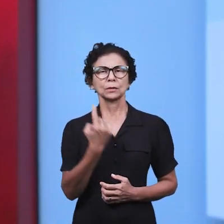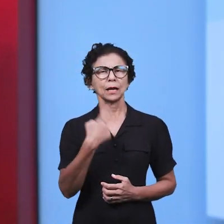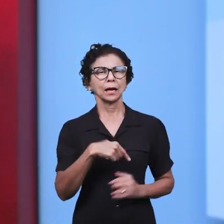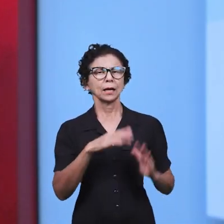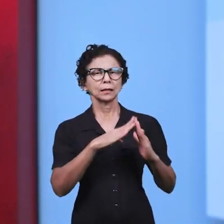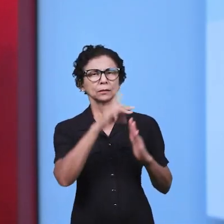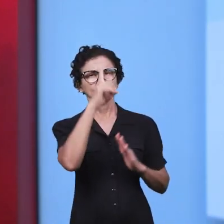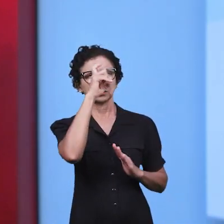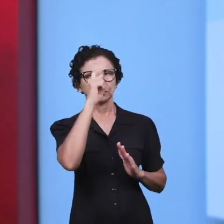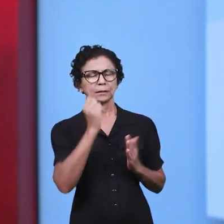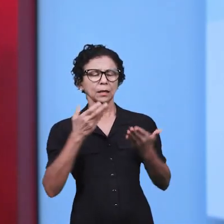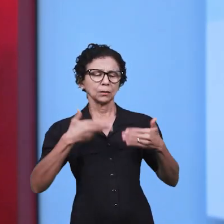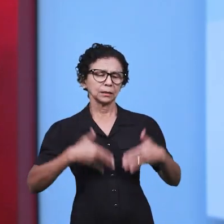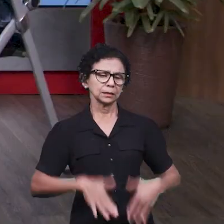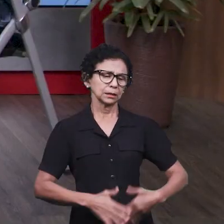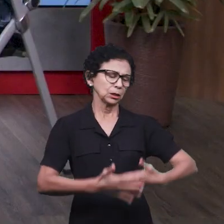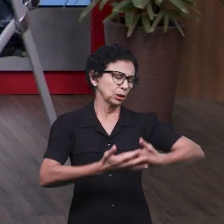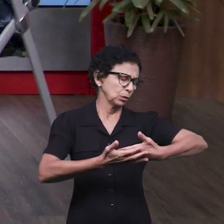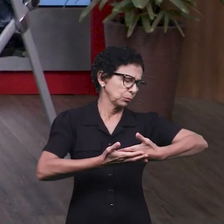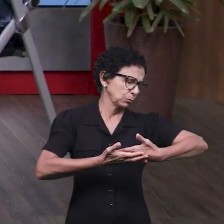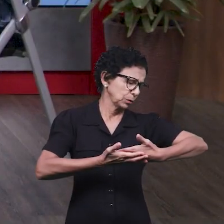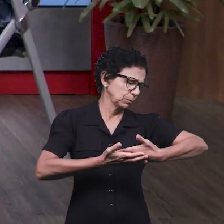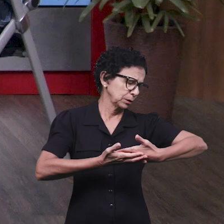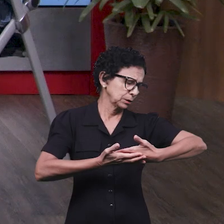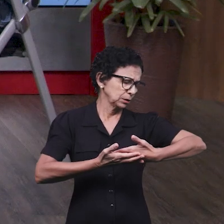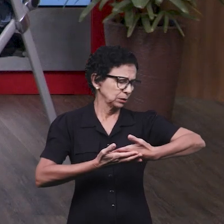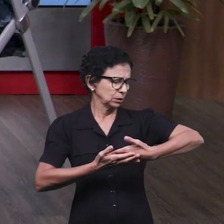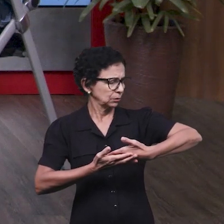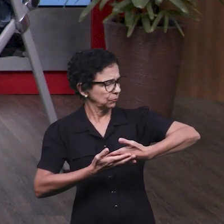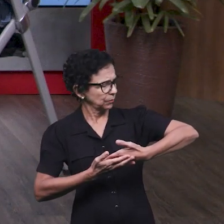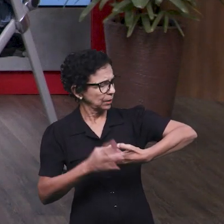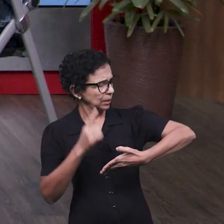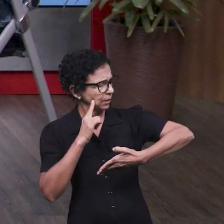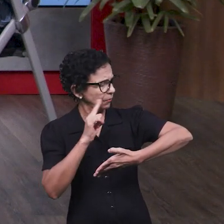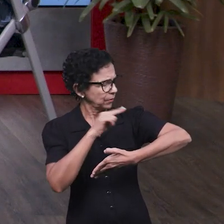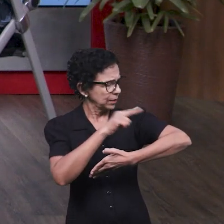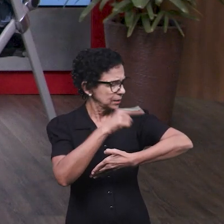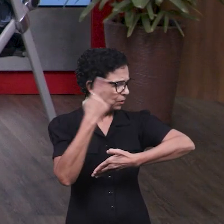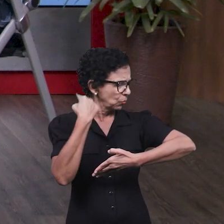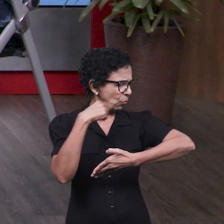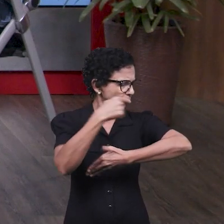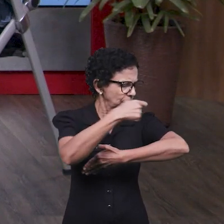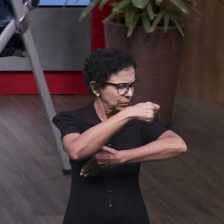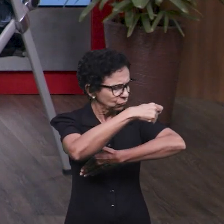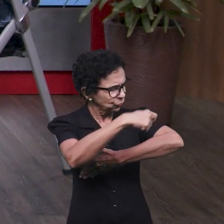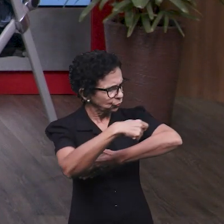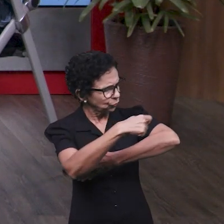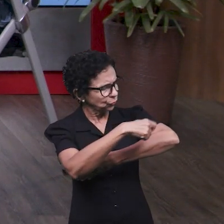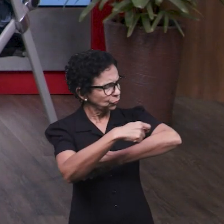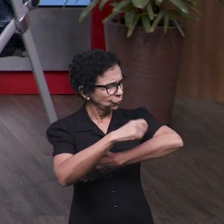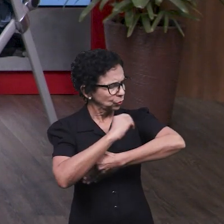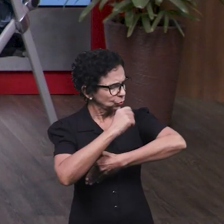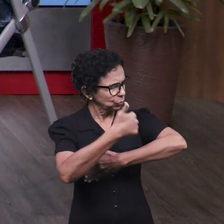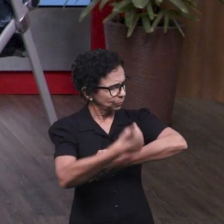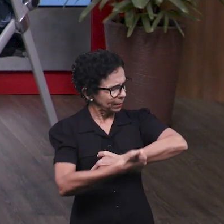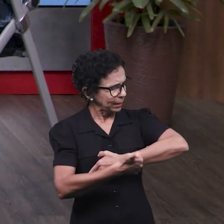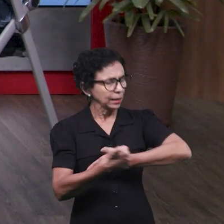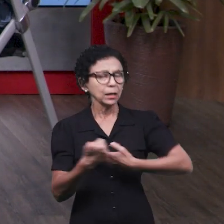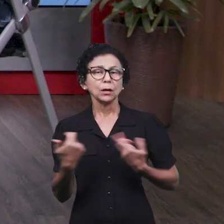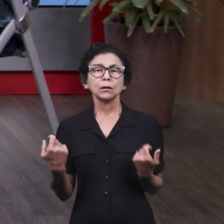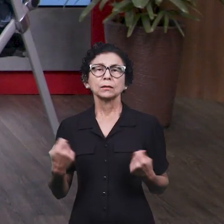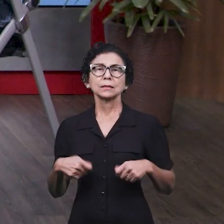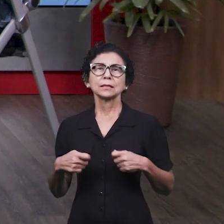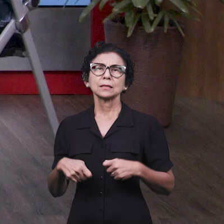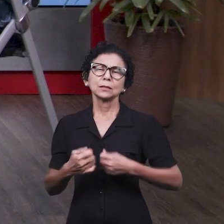maternidade, quando o bebê nasce, se está tudo adequado, o aparelho auditivo, se ele está ouvindo bem, se ele tem alguma necessidade, ainda